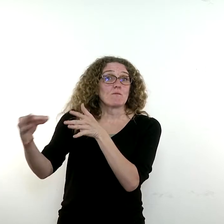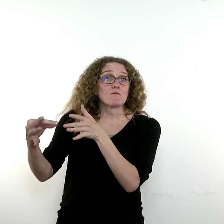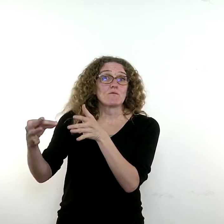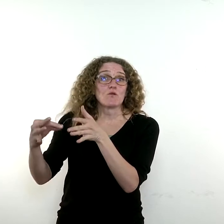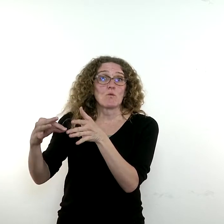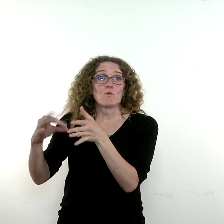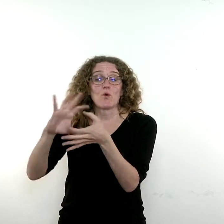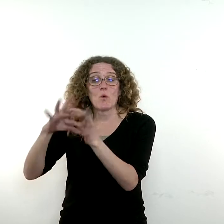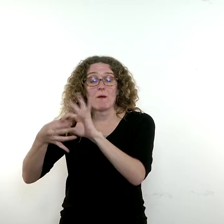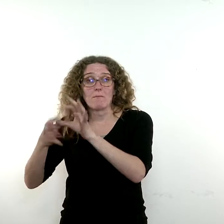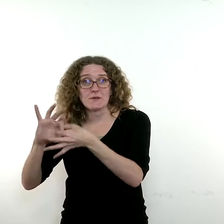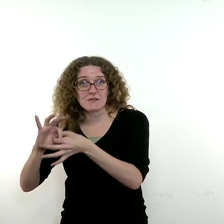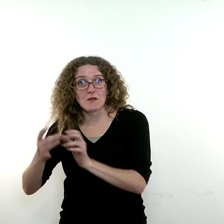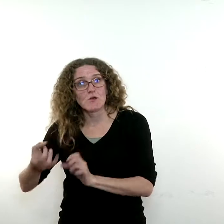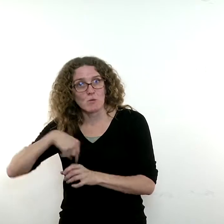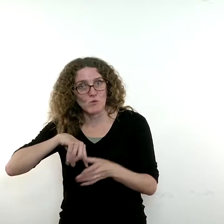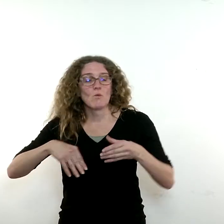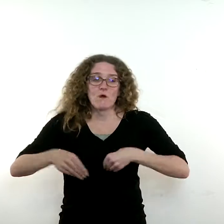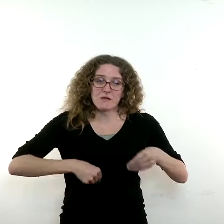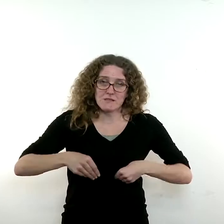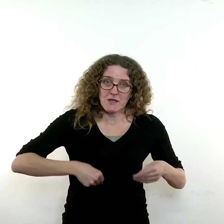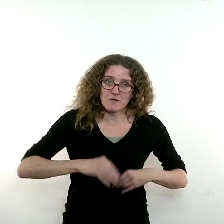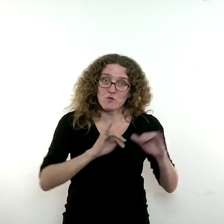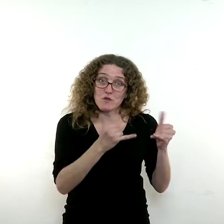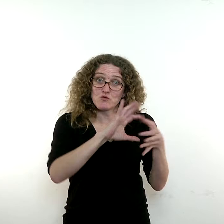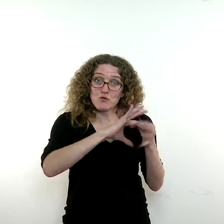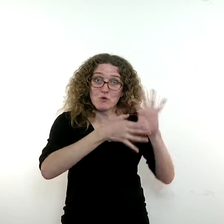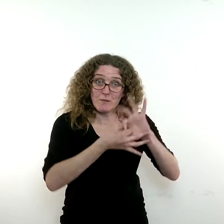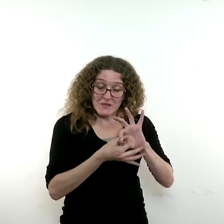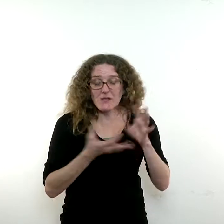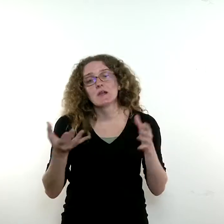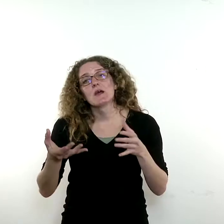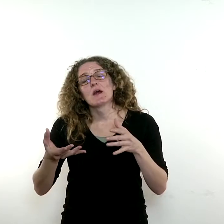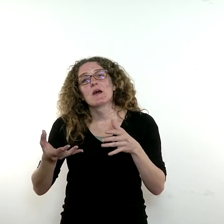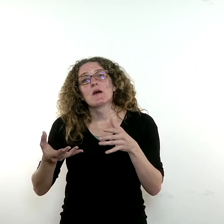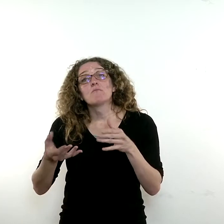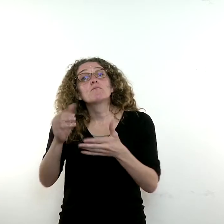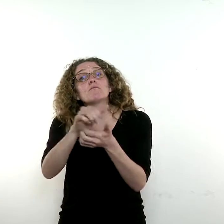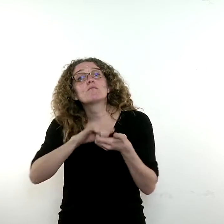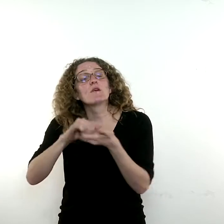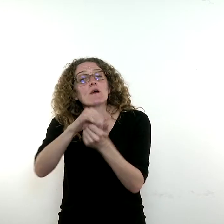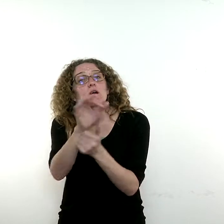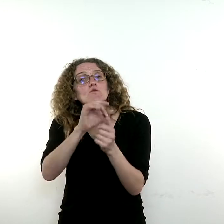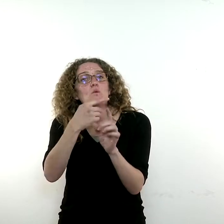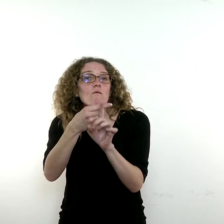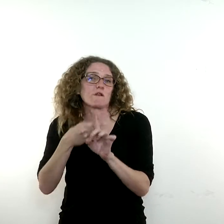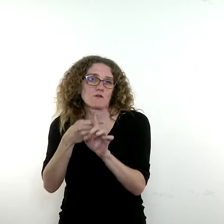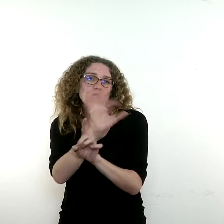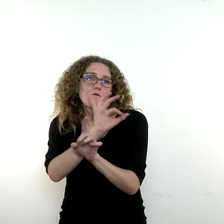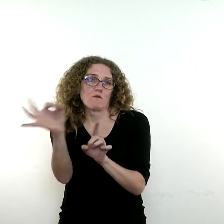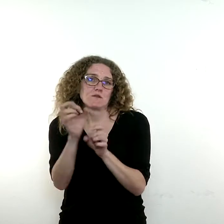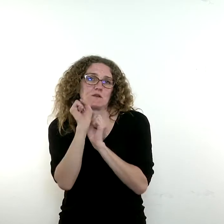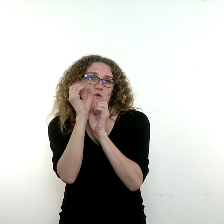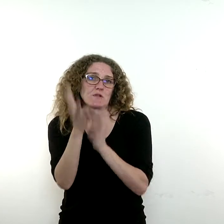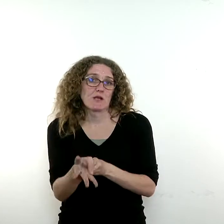fédération, avec les Jeux, avec la direction des Jeux Olympiques et avec la Fédération française de cyclisme, dont j'ai reçu le président la semaine